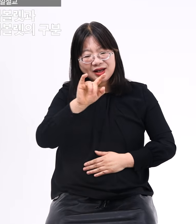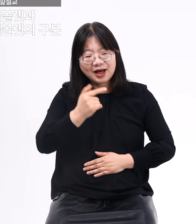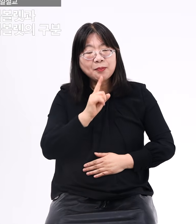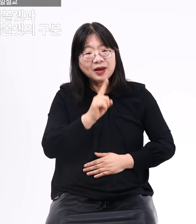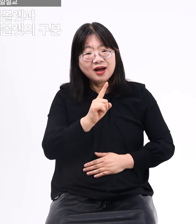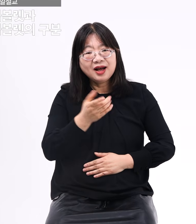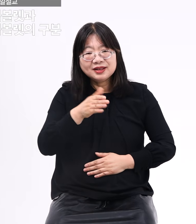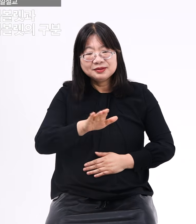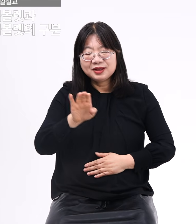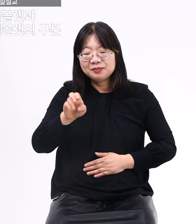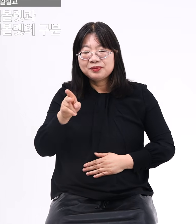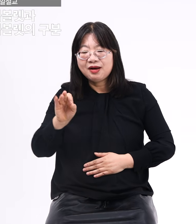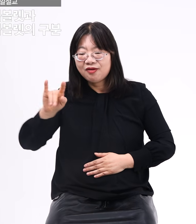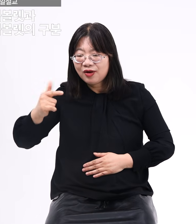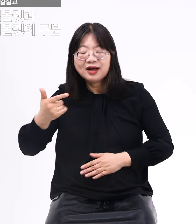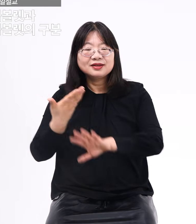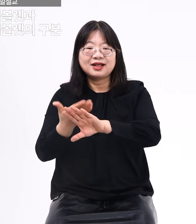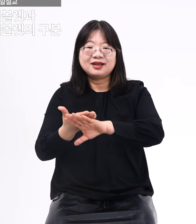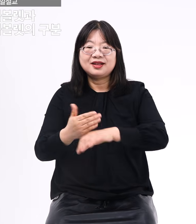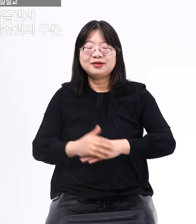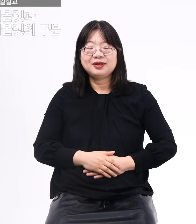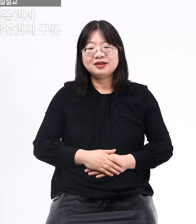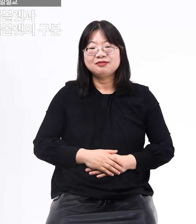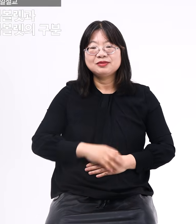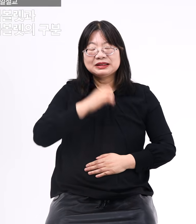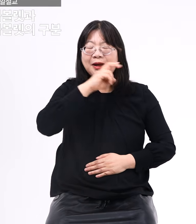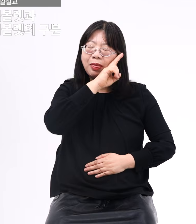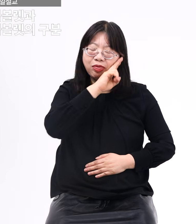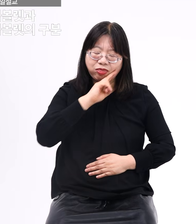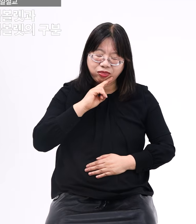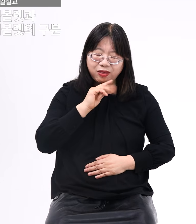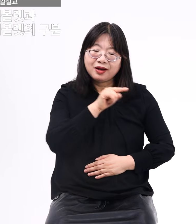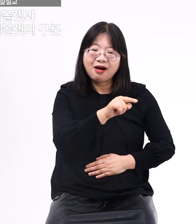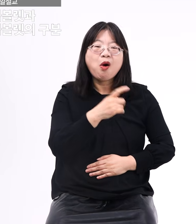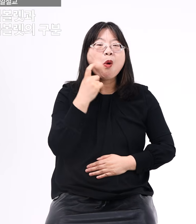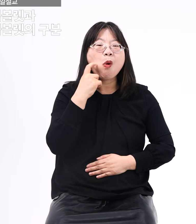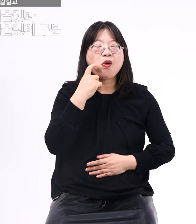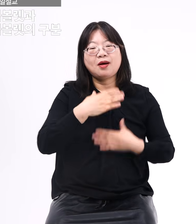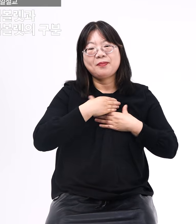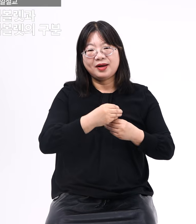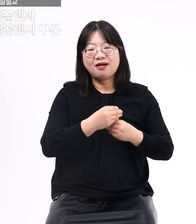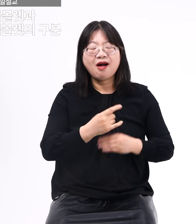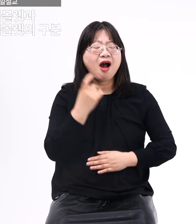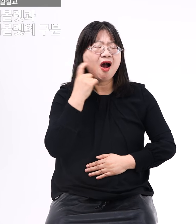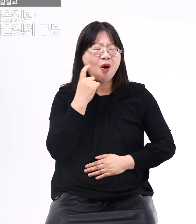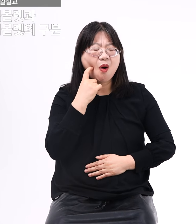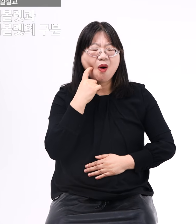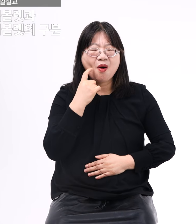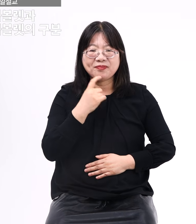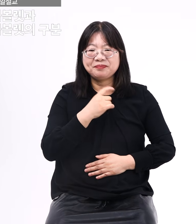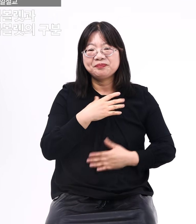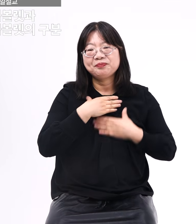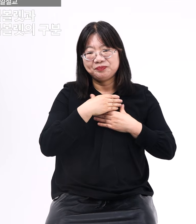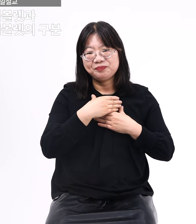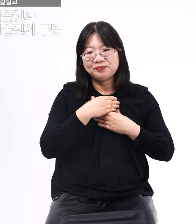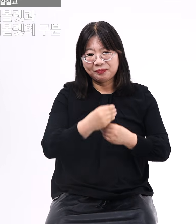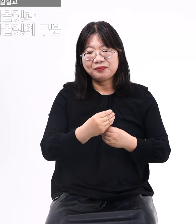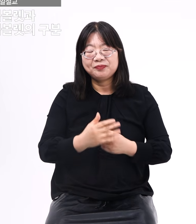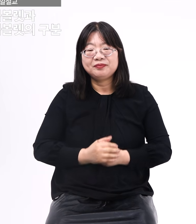편안함과 평안은 다릅니다. 편안함은 가짜 평화예요. 거짓 평화입니다.